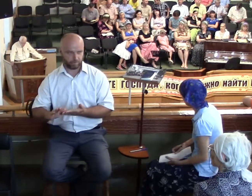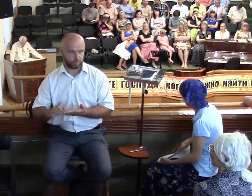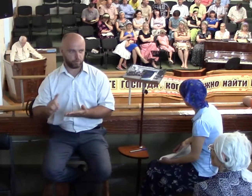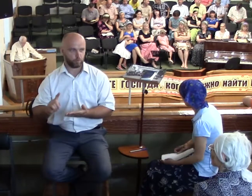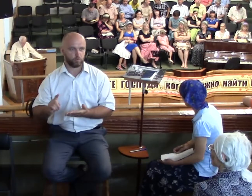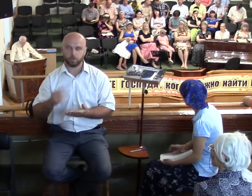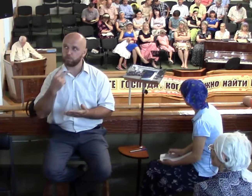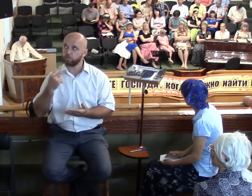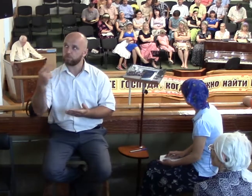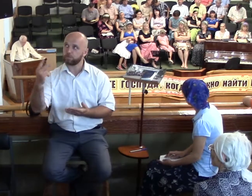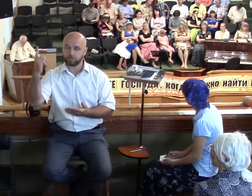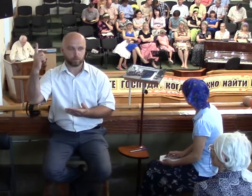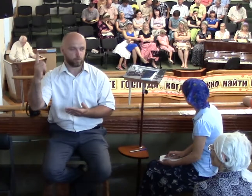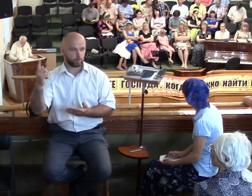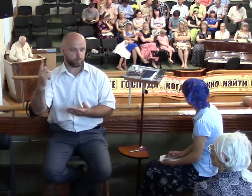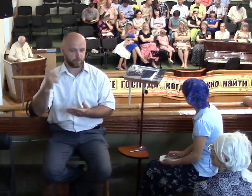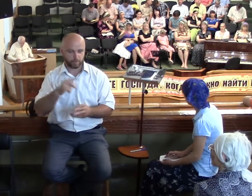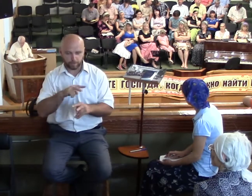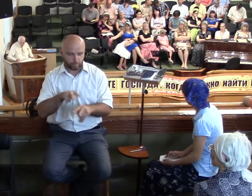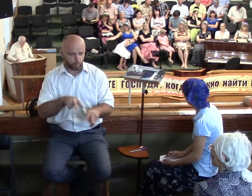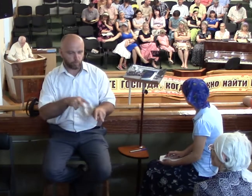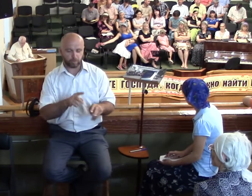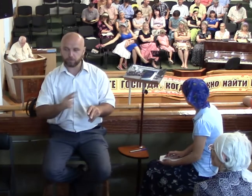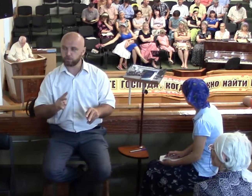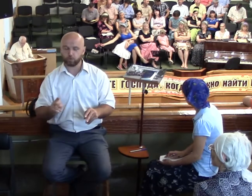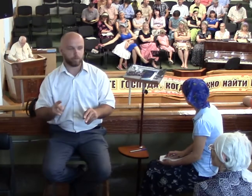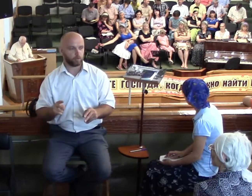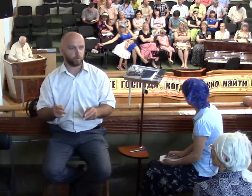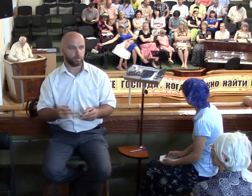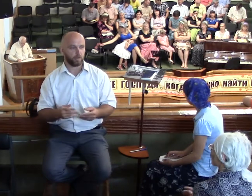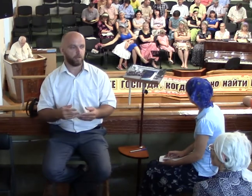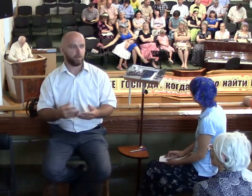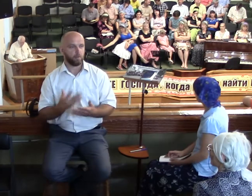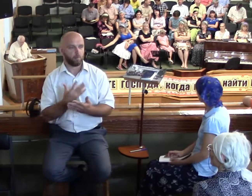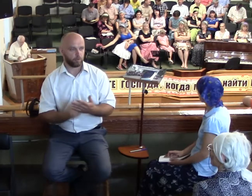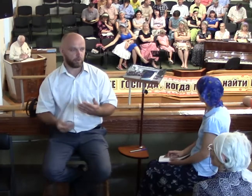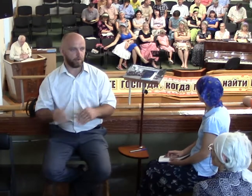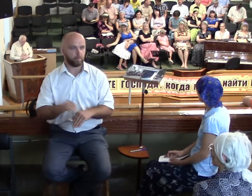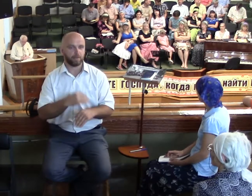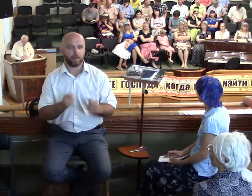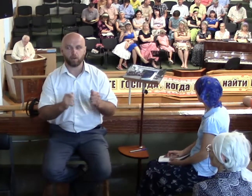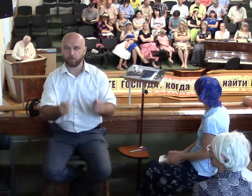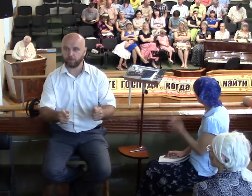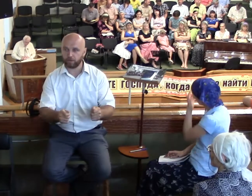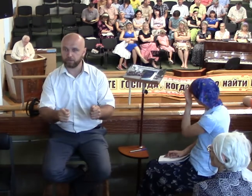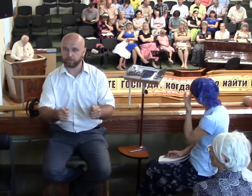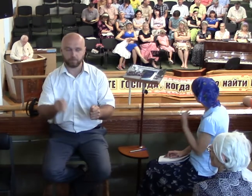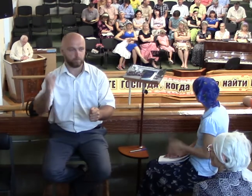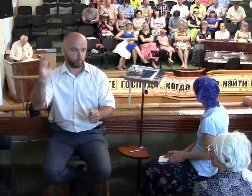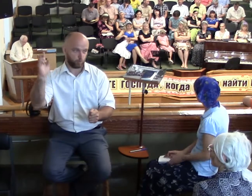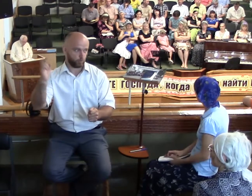Господа. Наблюдайте, чтобы кто не лишился благодати Божьей, чтобы какой горький